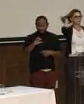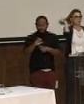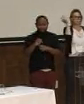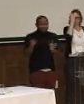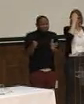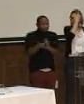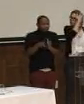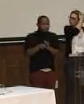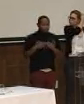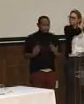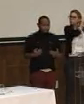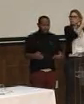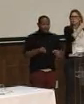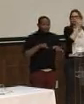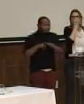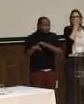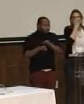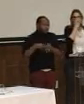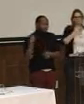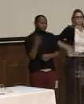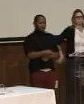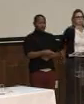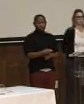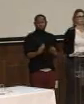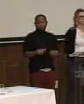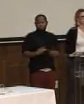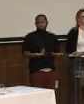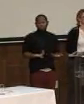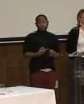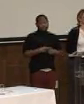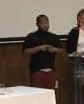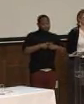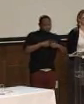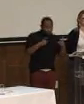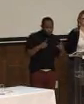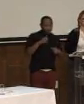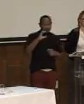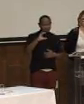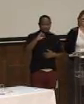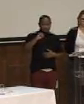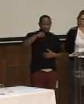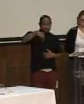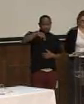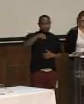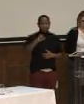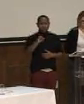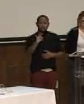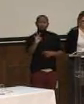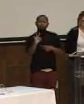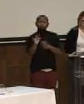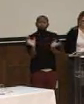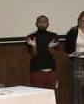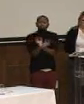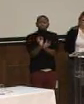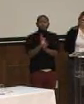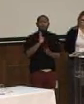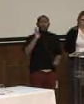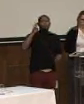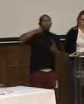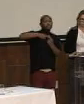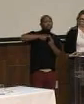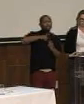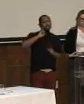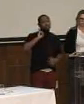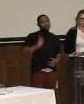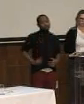do Planejamento, tem que aprovar lá, mas através dos órgãos, do CONIF, que representa os diretores, tem que chegar